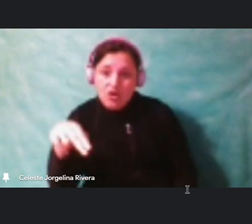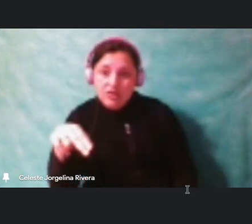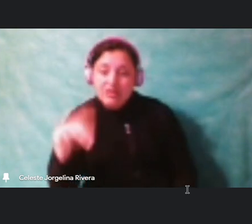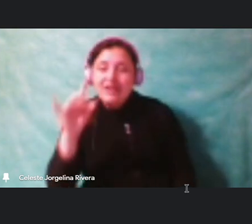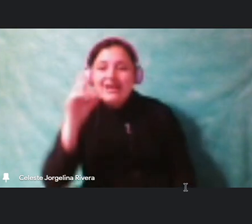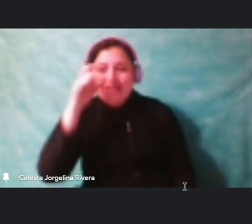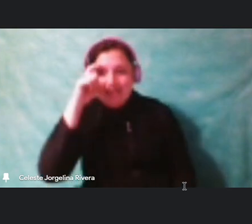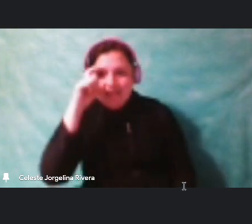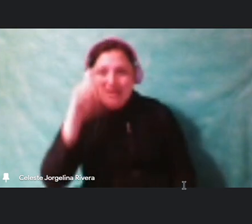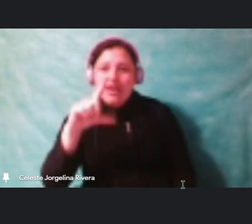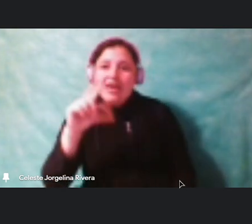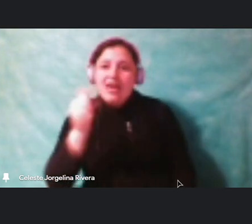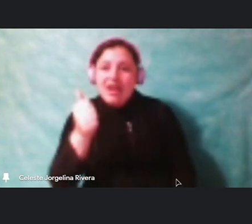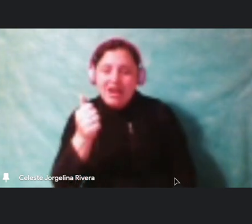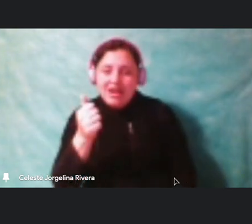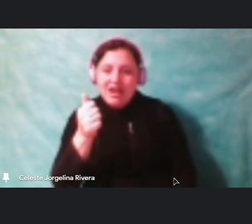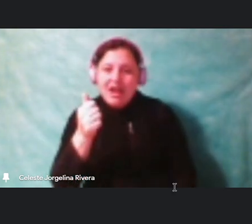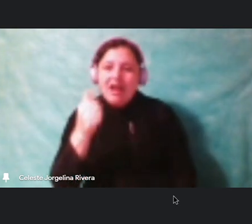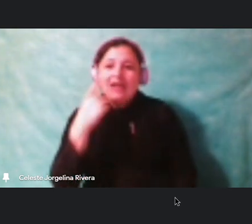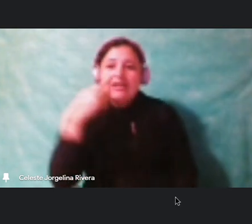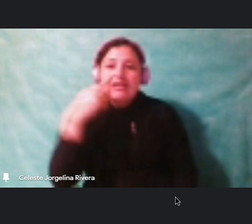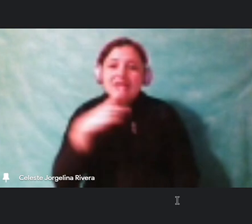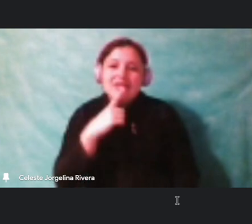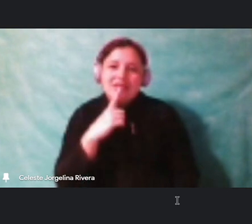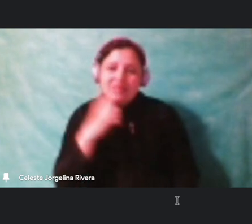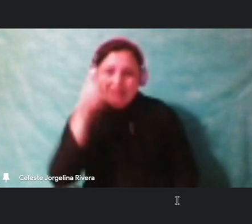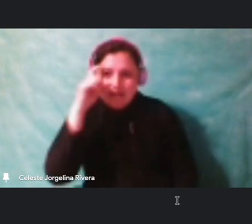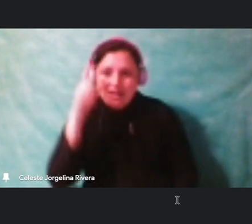Estas publicaciones...